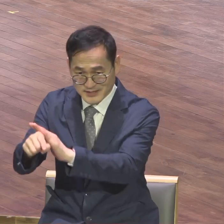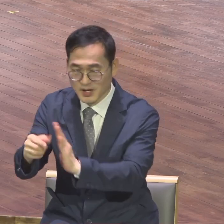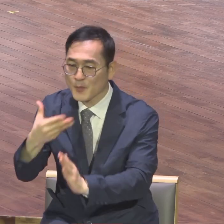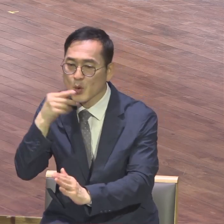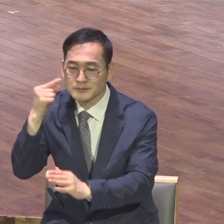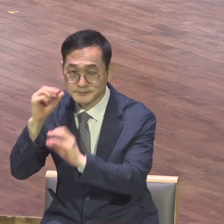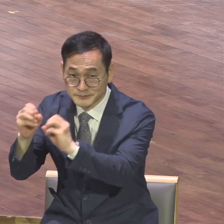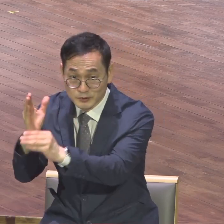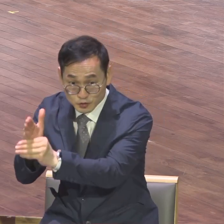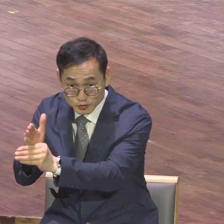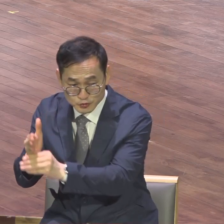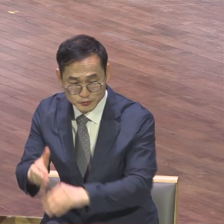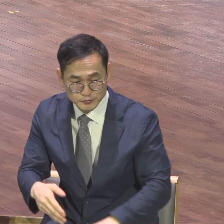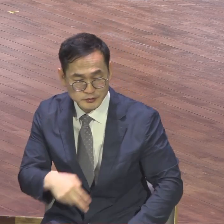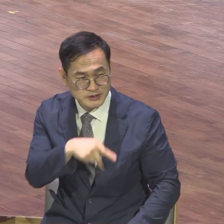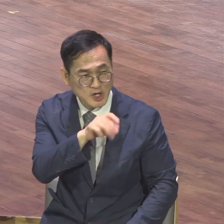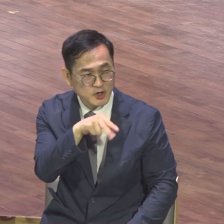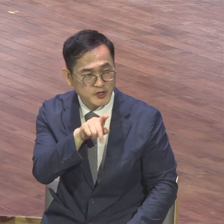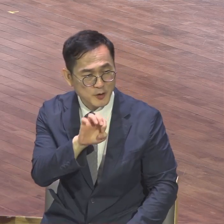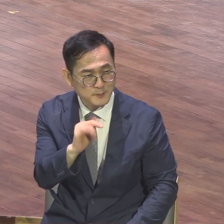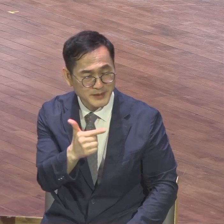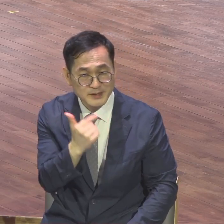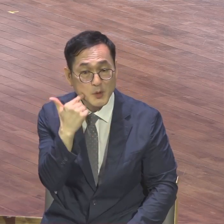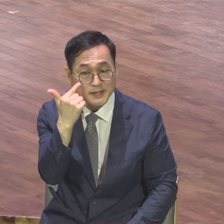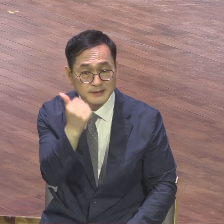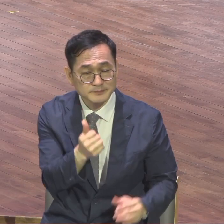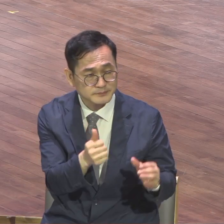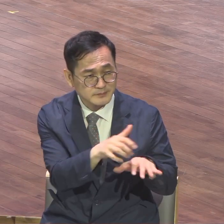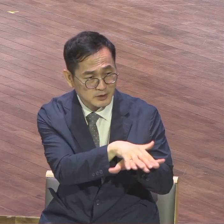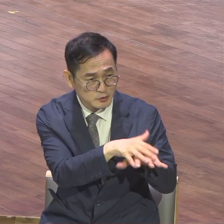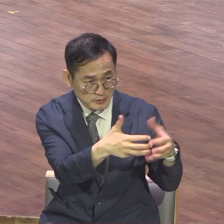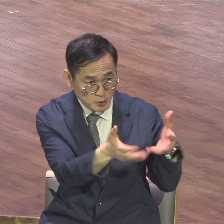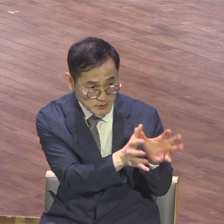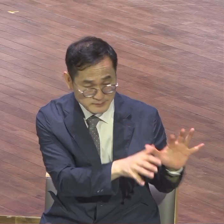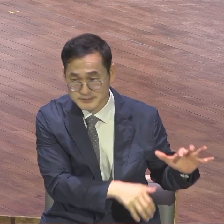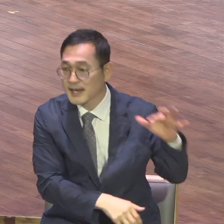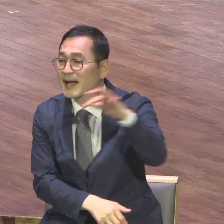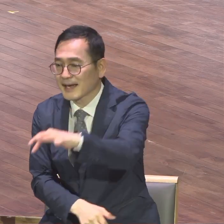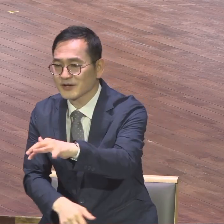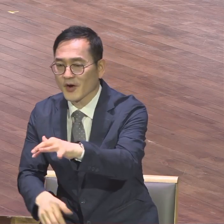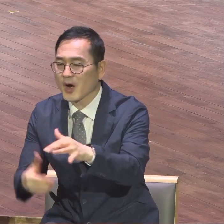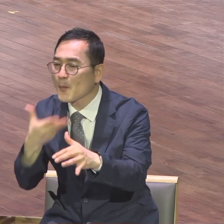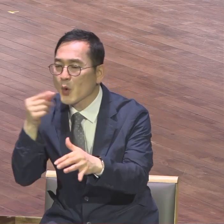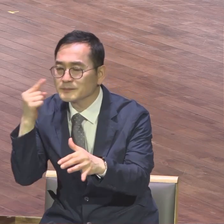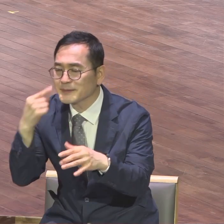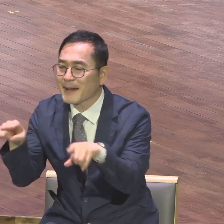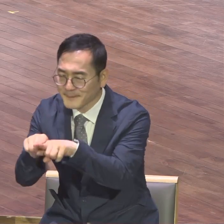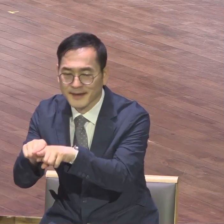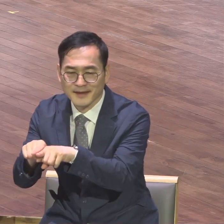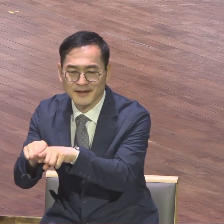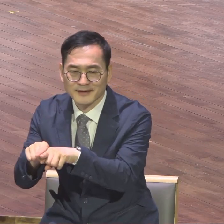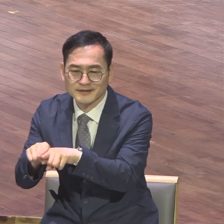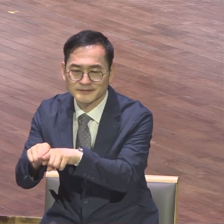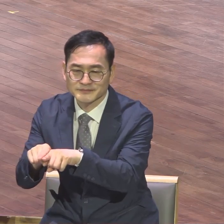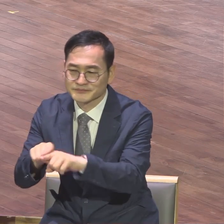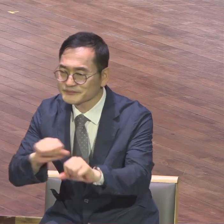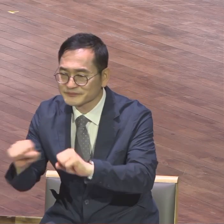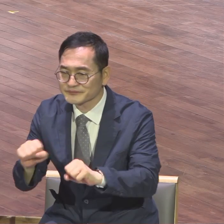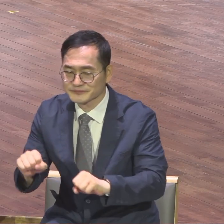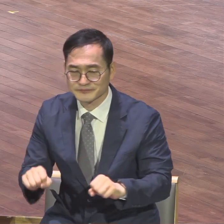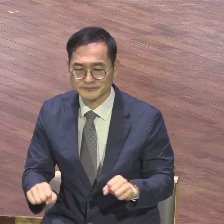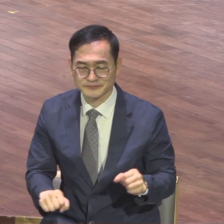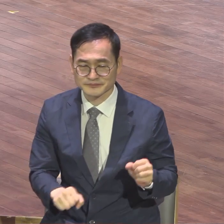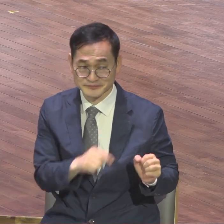우리 정성민 목사 중심으로 갔었잖아요. 캠프 갔는데 보고를 하는데 그래 보고를 해요. 어쩌면 많은